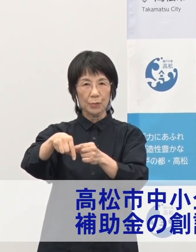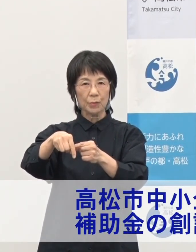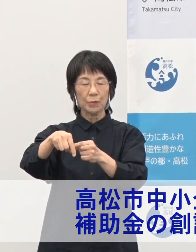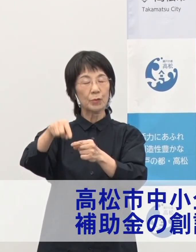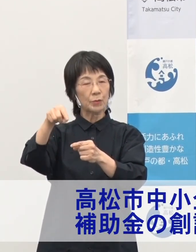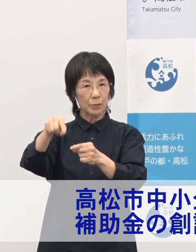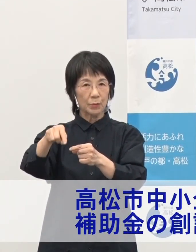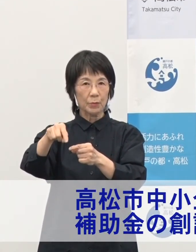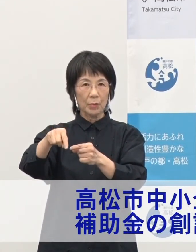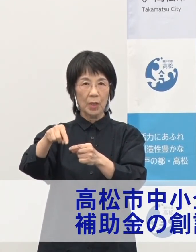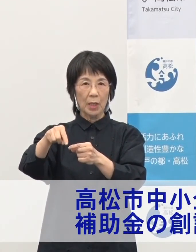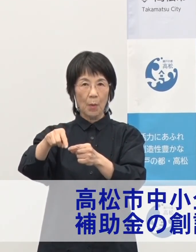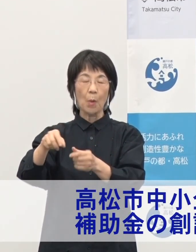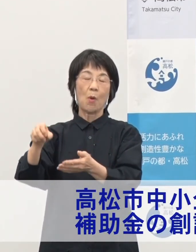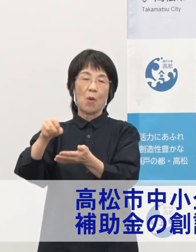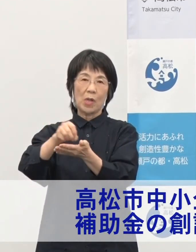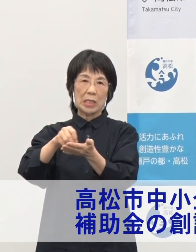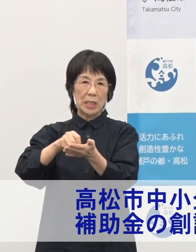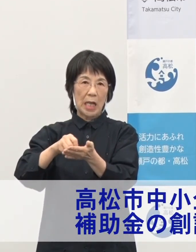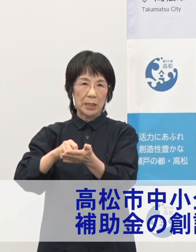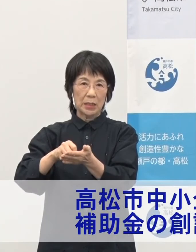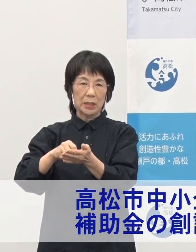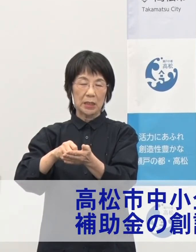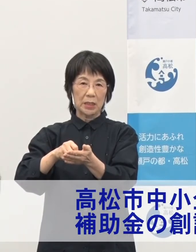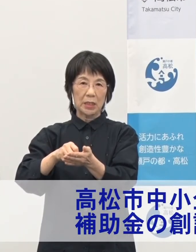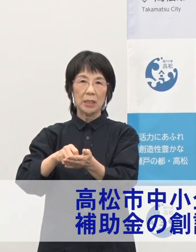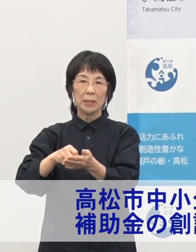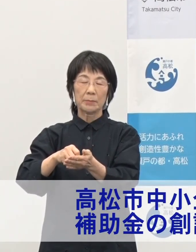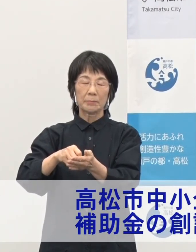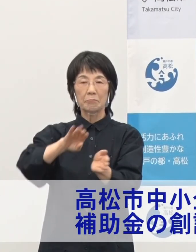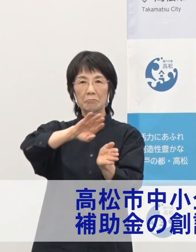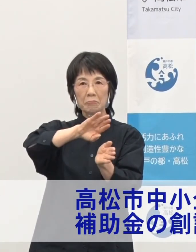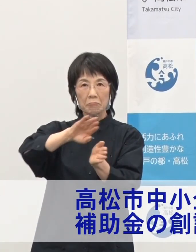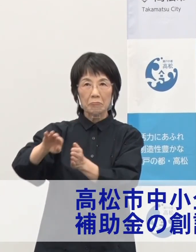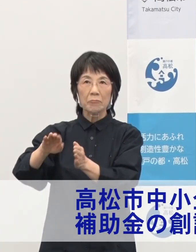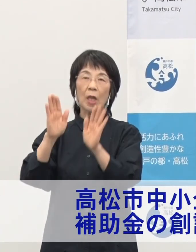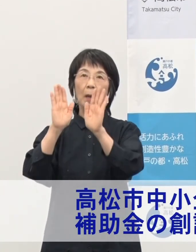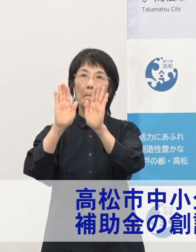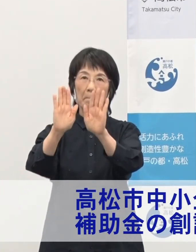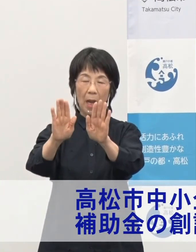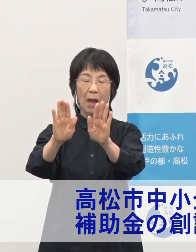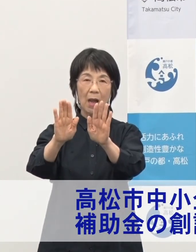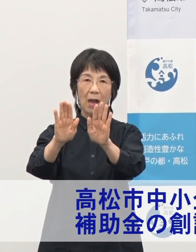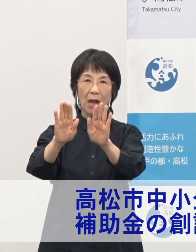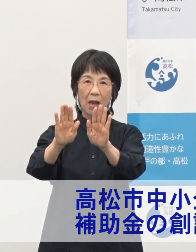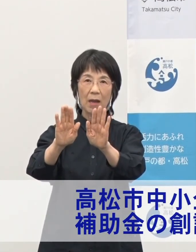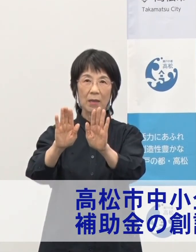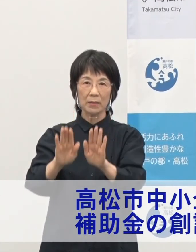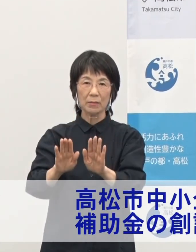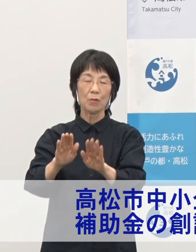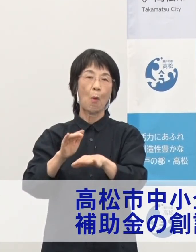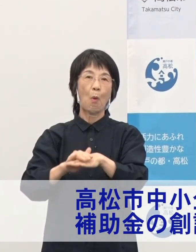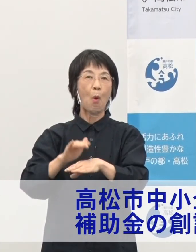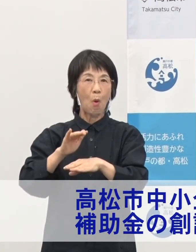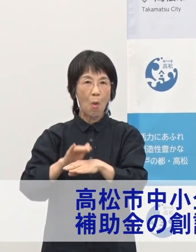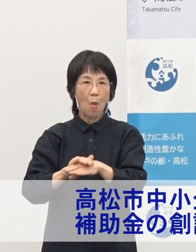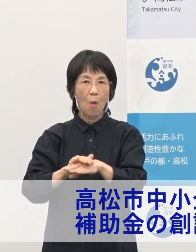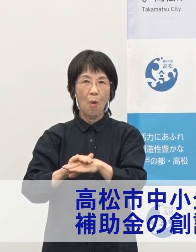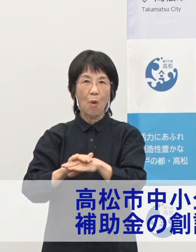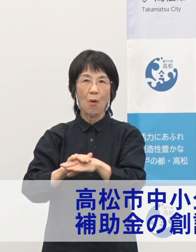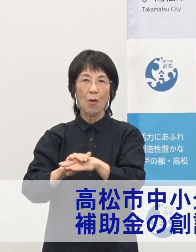感染防止対策を記載し検討等に掲示いただく様式新型コラムウイルス対策推進